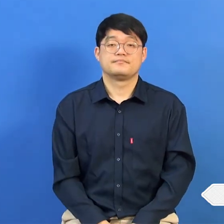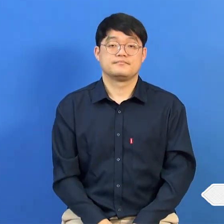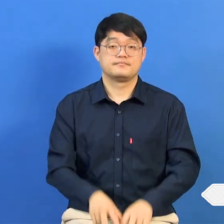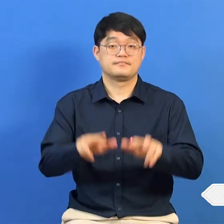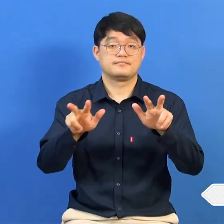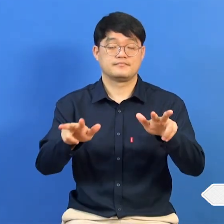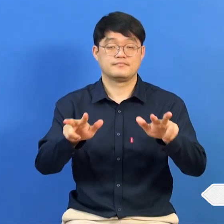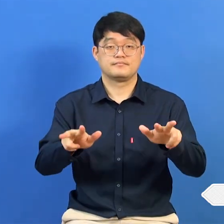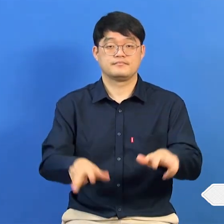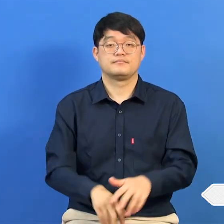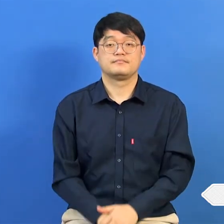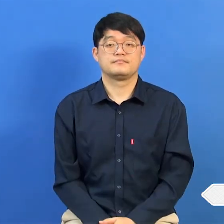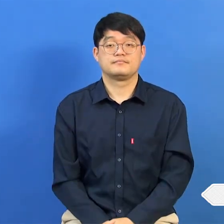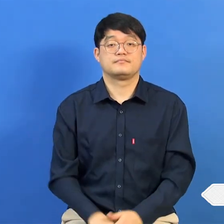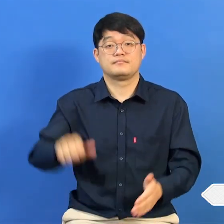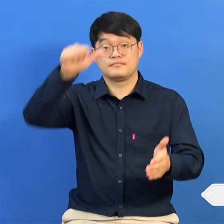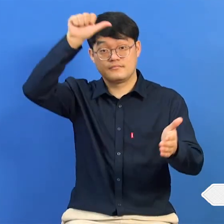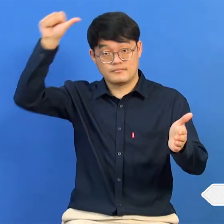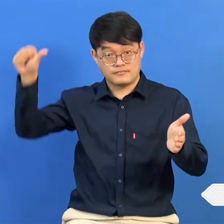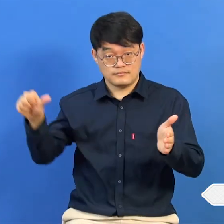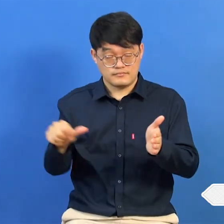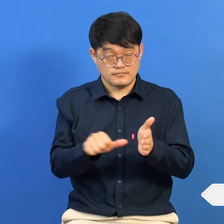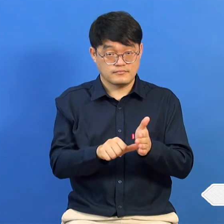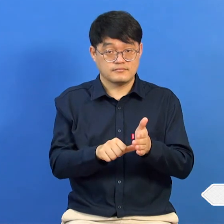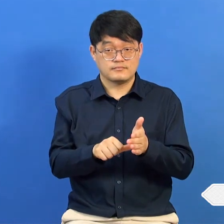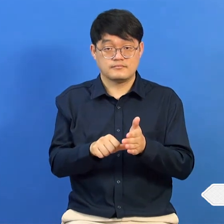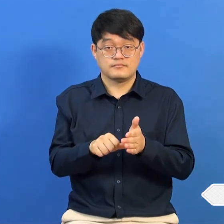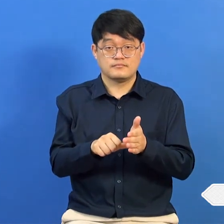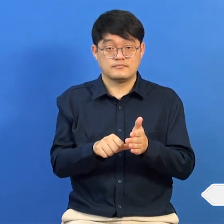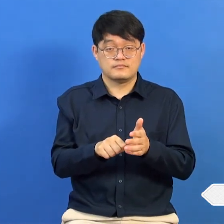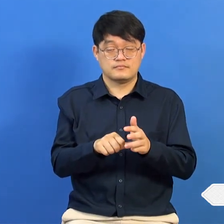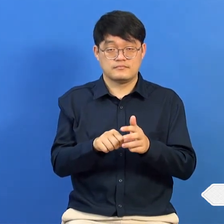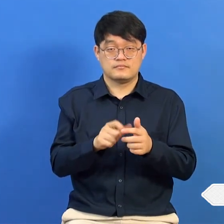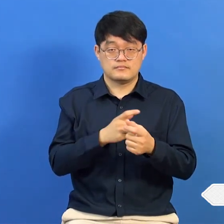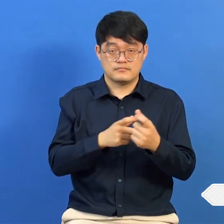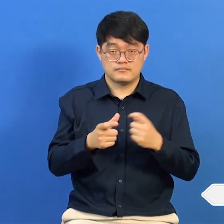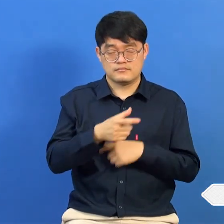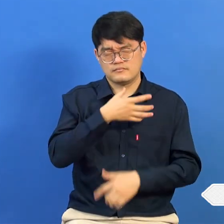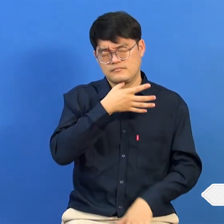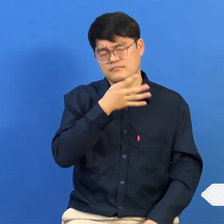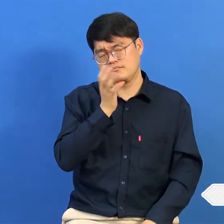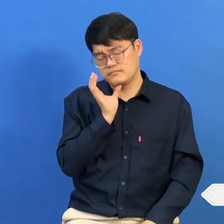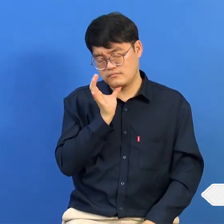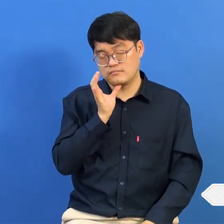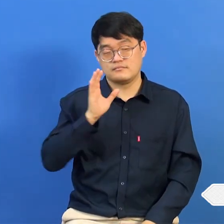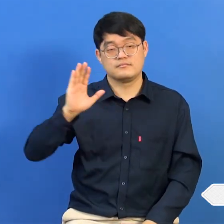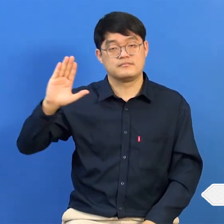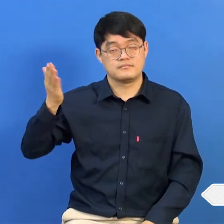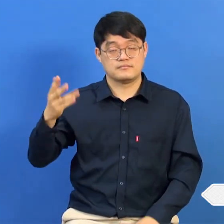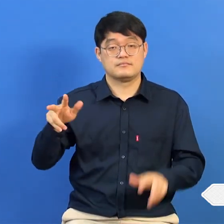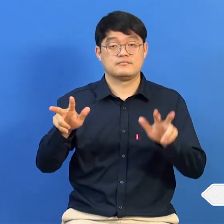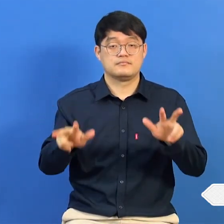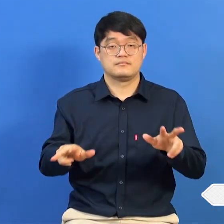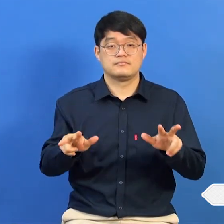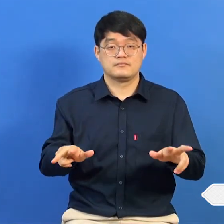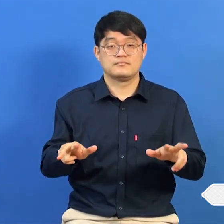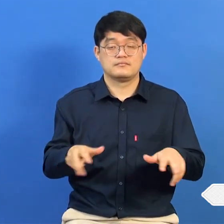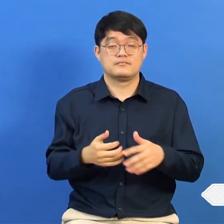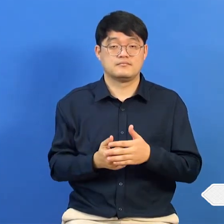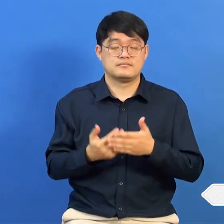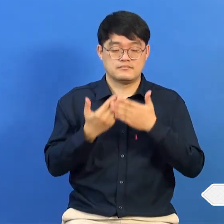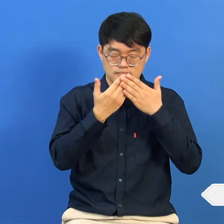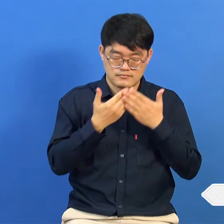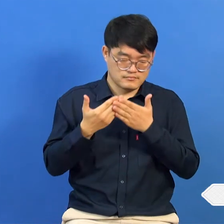이제 인생 후반전에서도 좀 더 늙음막하게 후반전 맞으니까 이제 학습